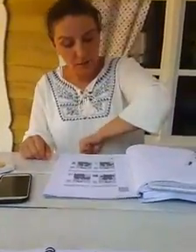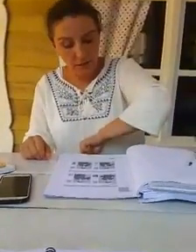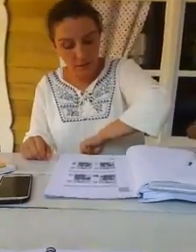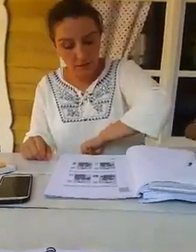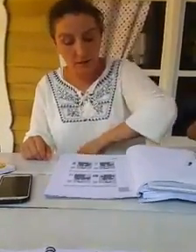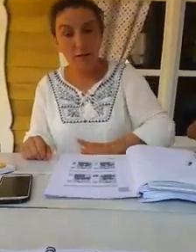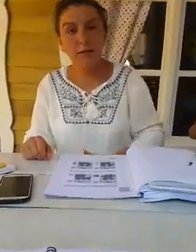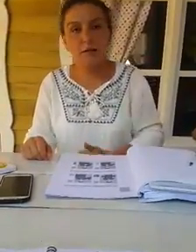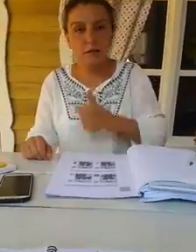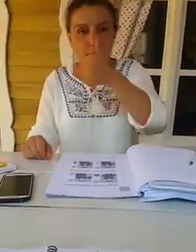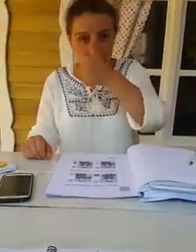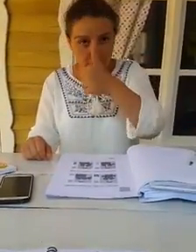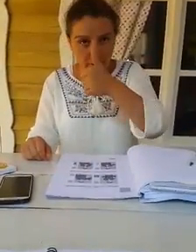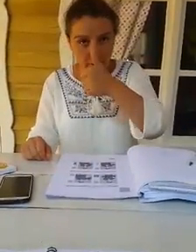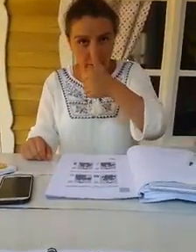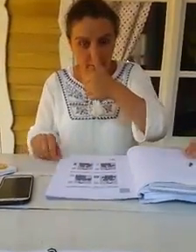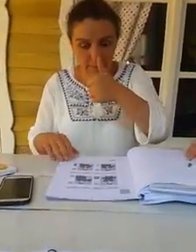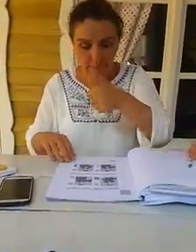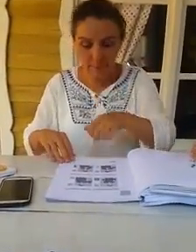Yenilmek. Yenmek.